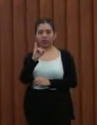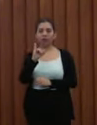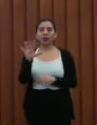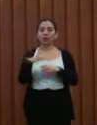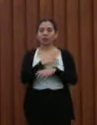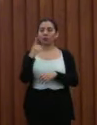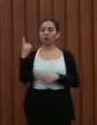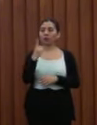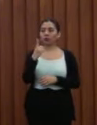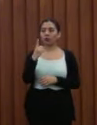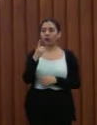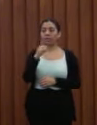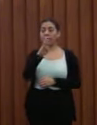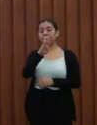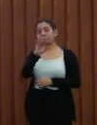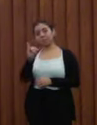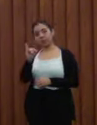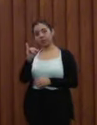mayor